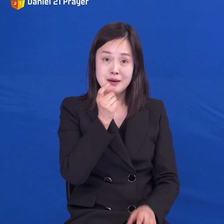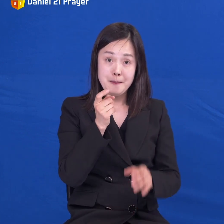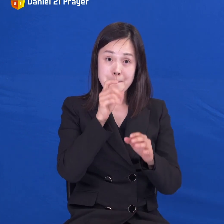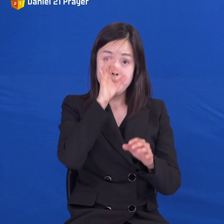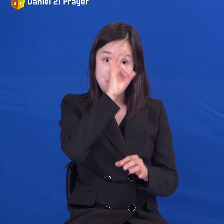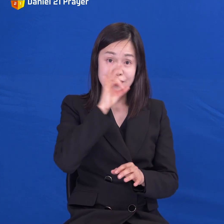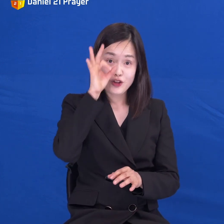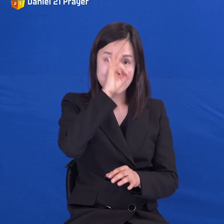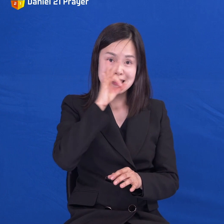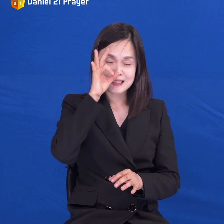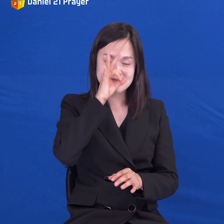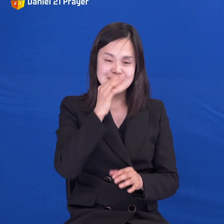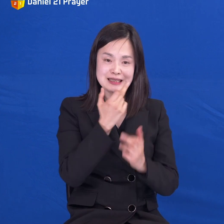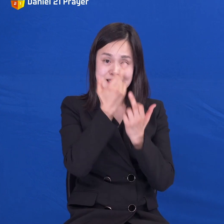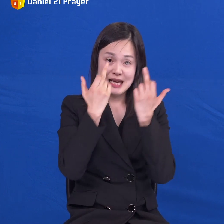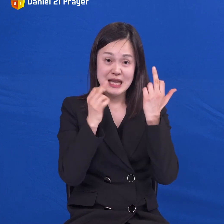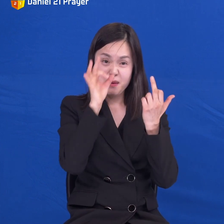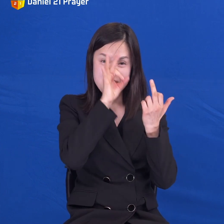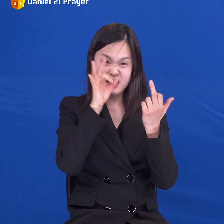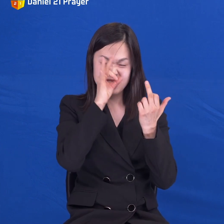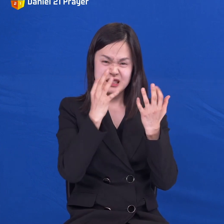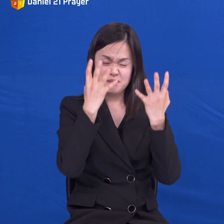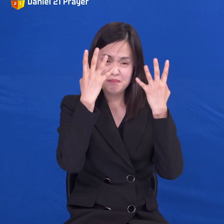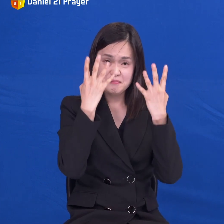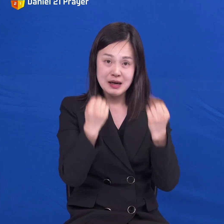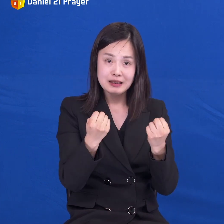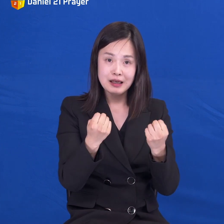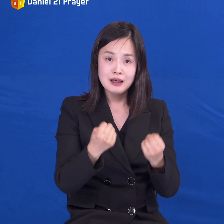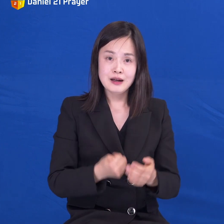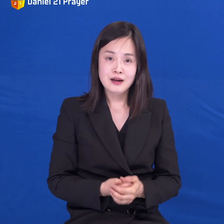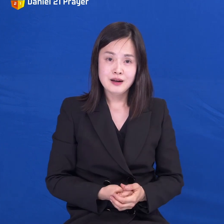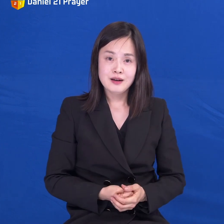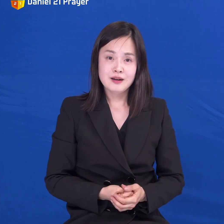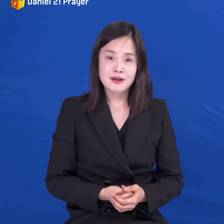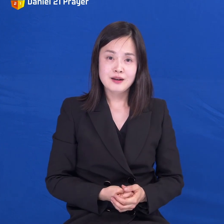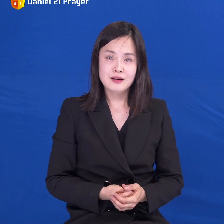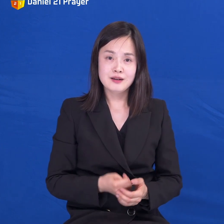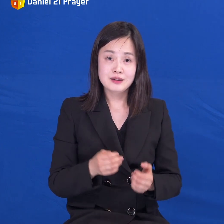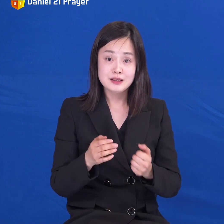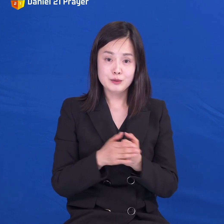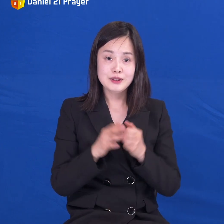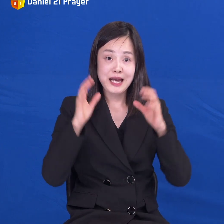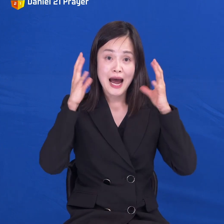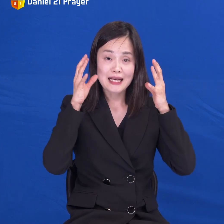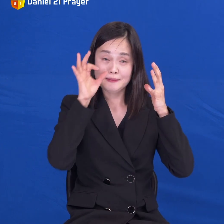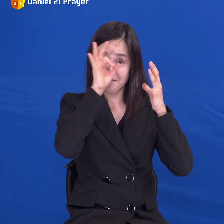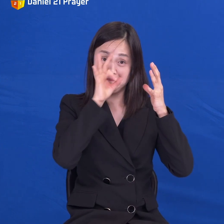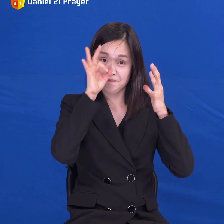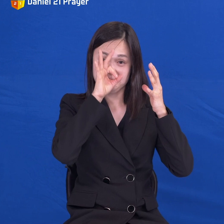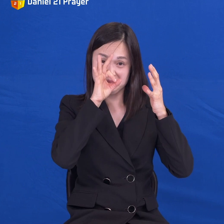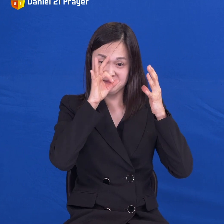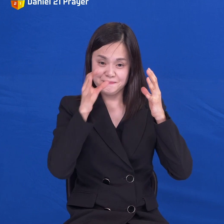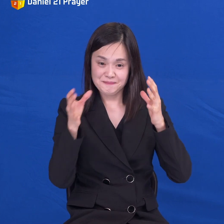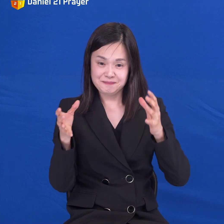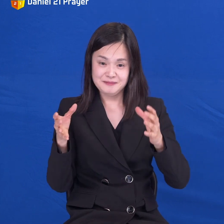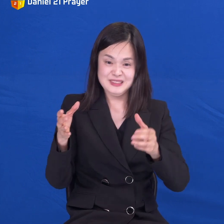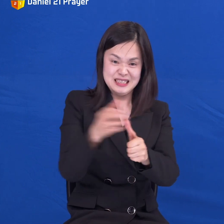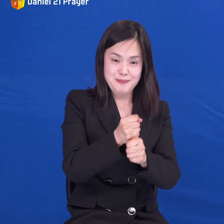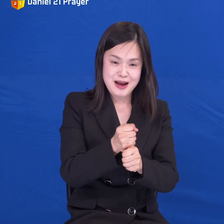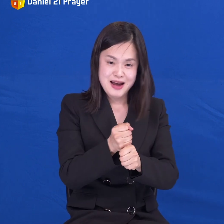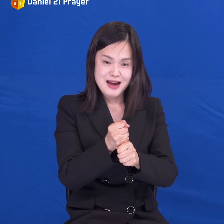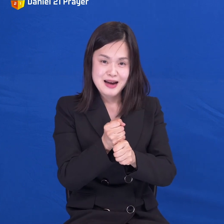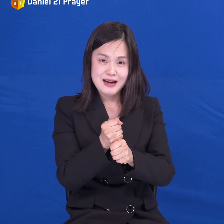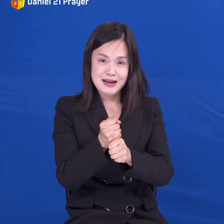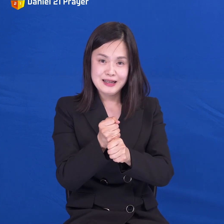맨 뒤에 가는 새끼 한 마리 그냥 뒷다리 잡아가지고 살짝 내리치면 기절합니다. 그래서 촌장님이 갖다 주면 저녁에 요리로